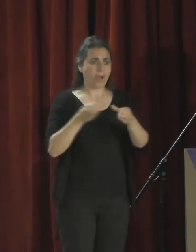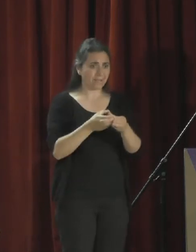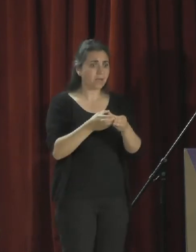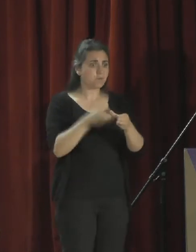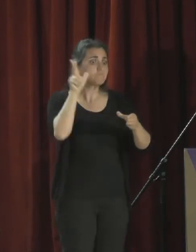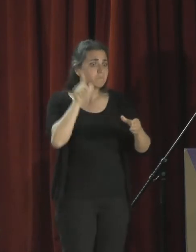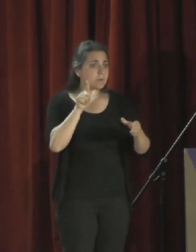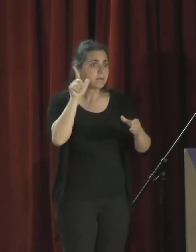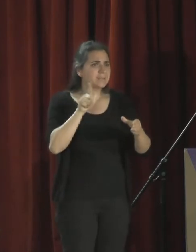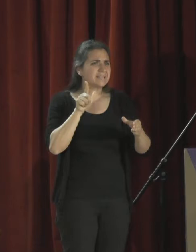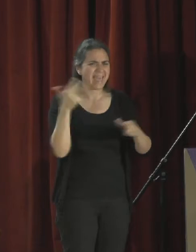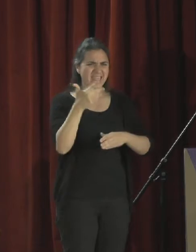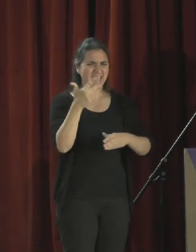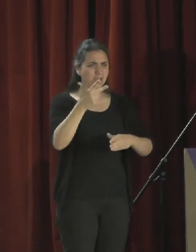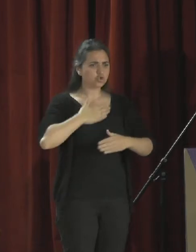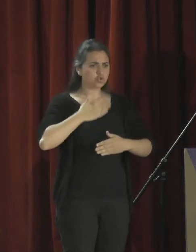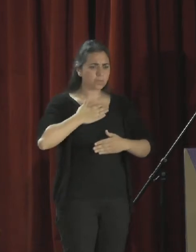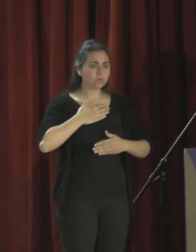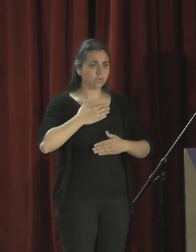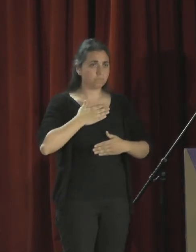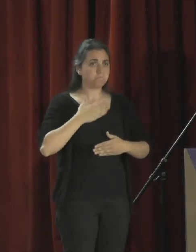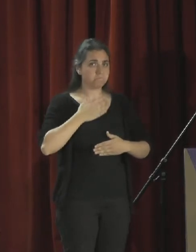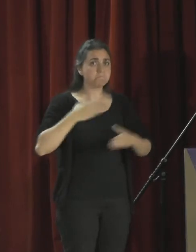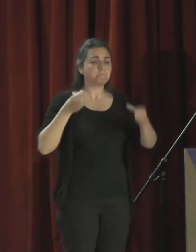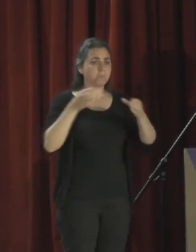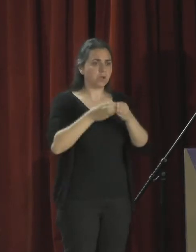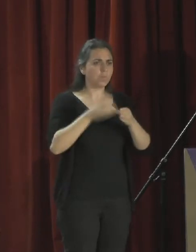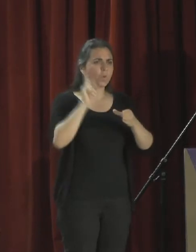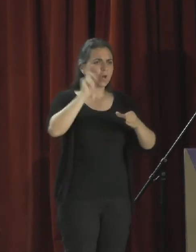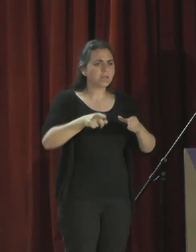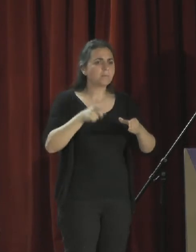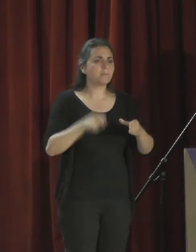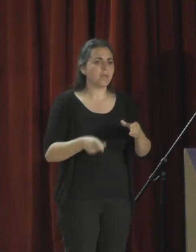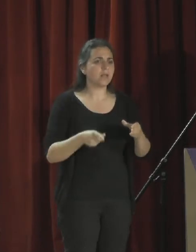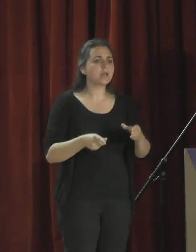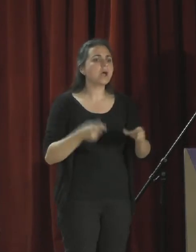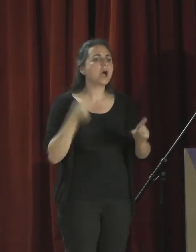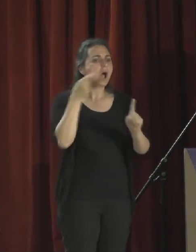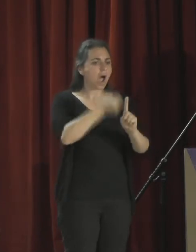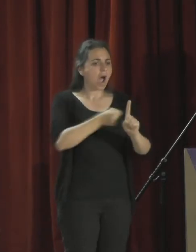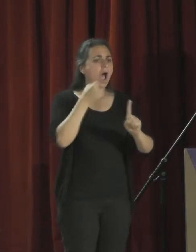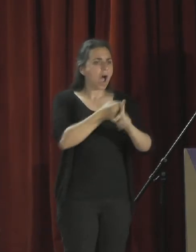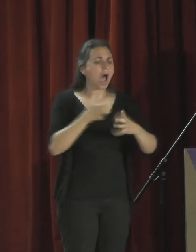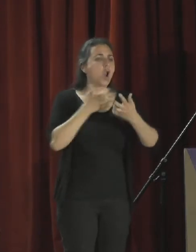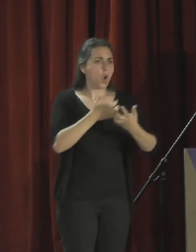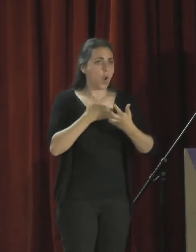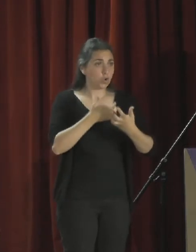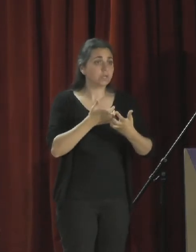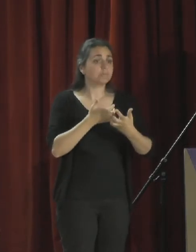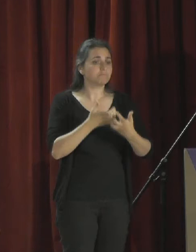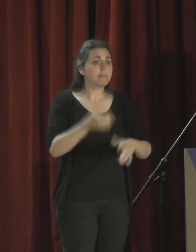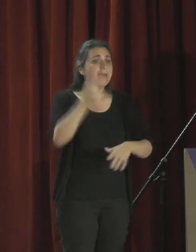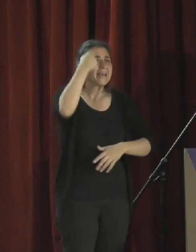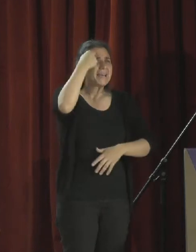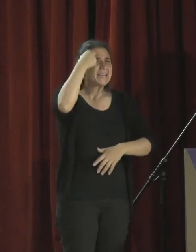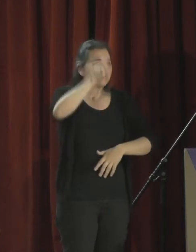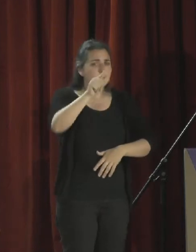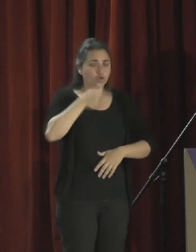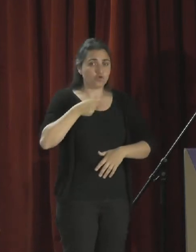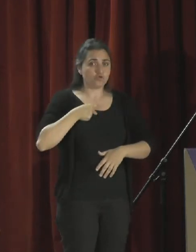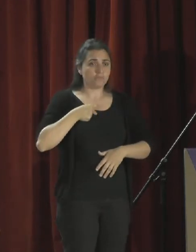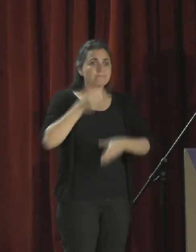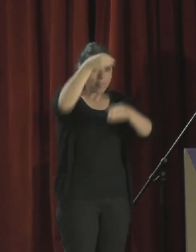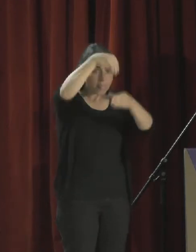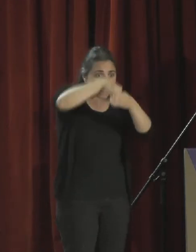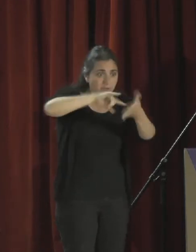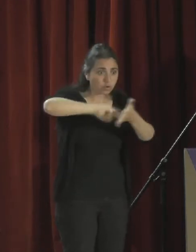meus, nos nosos dereitos e reivindicacións, sabendo que son parte deste proxecto colectivo capaz